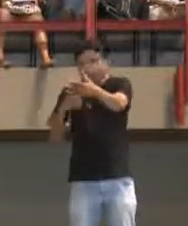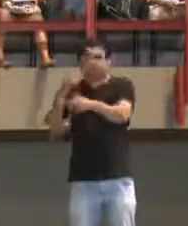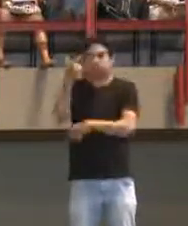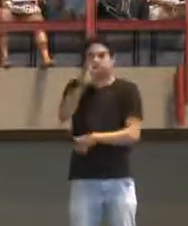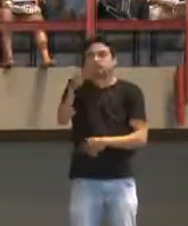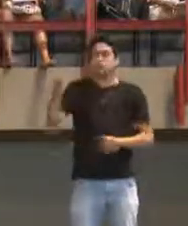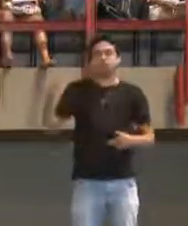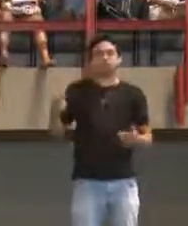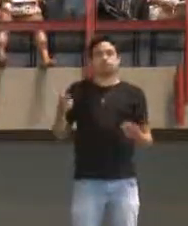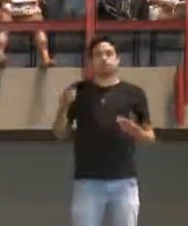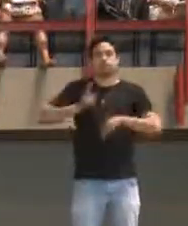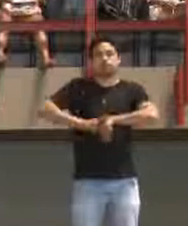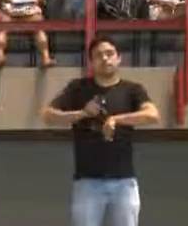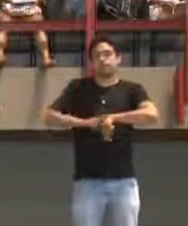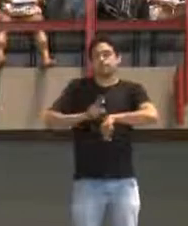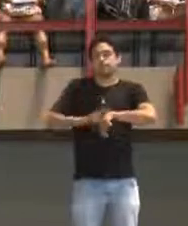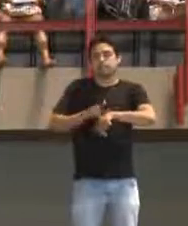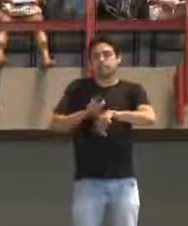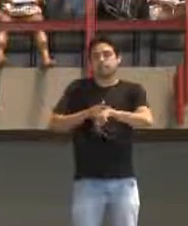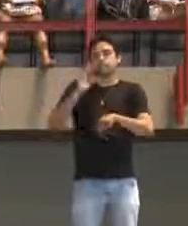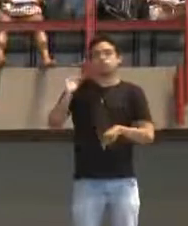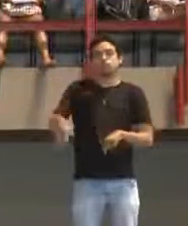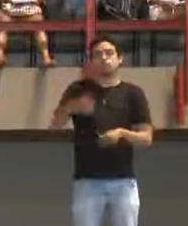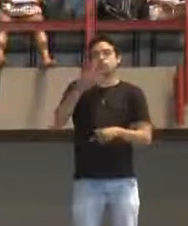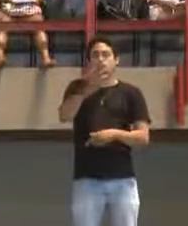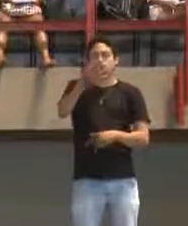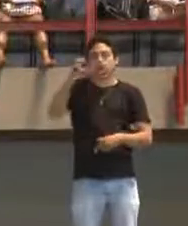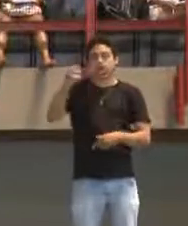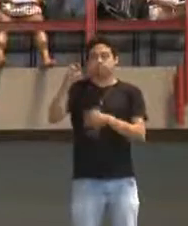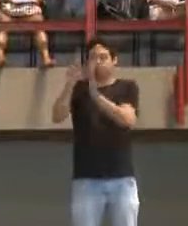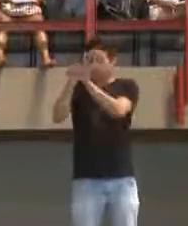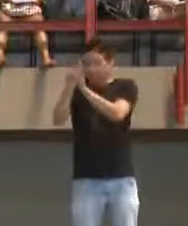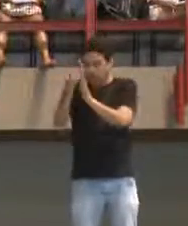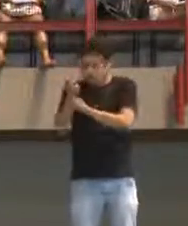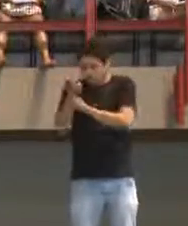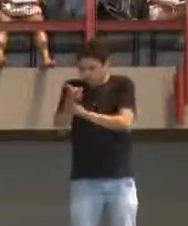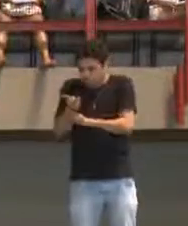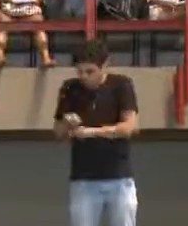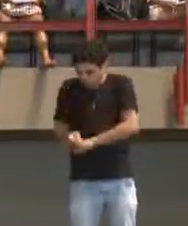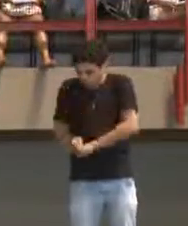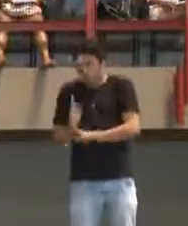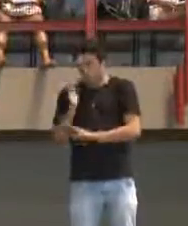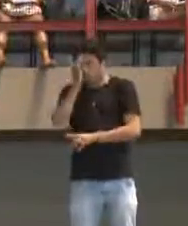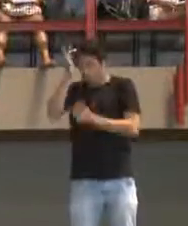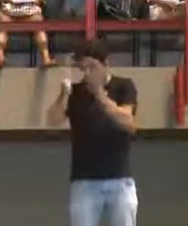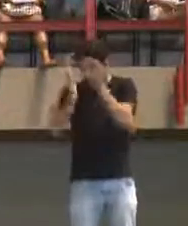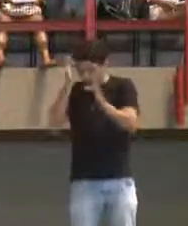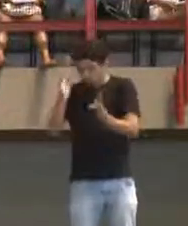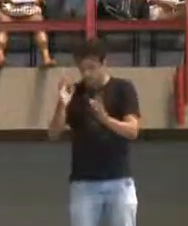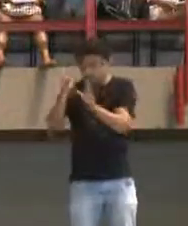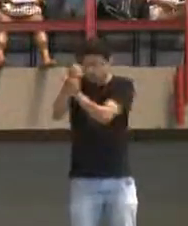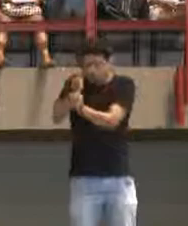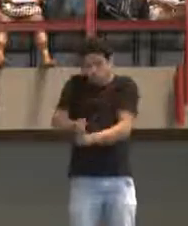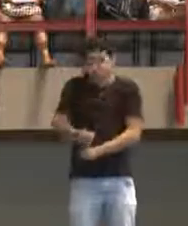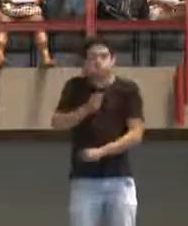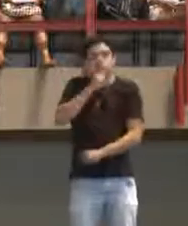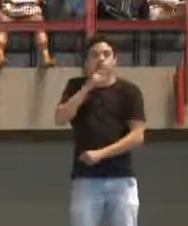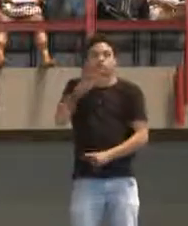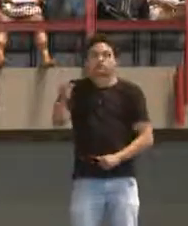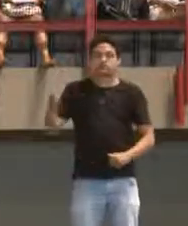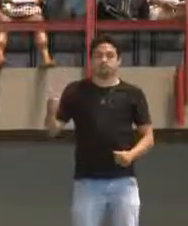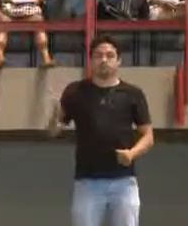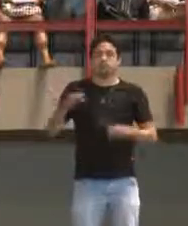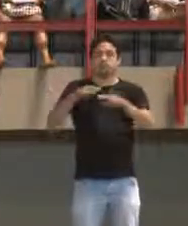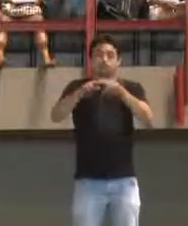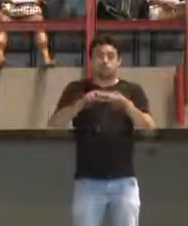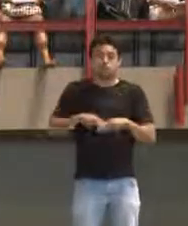Não há tempo para você ficar 45 questões procurando a melhor questão para se resolver. Não dá.